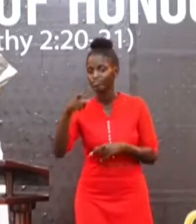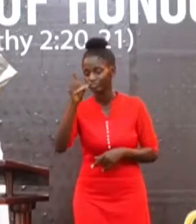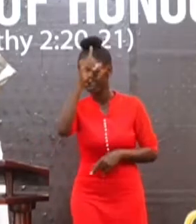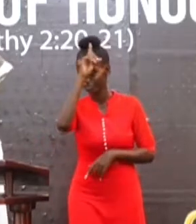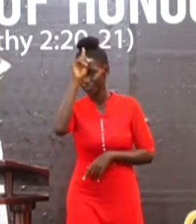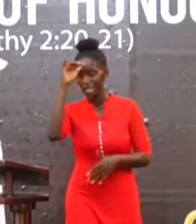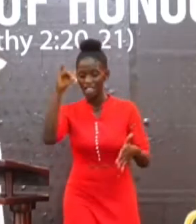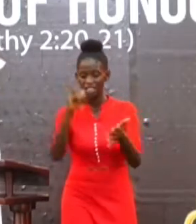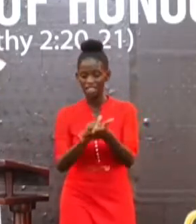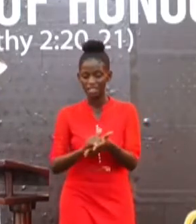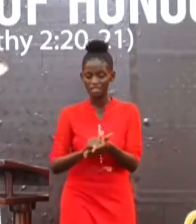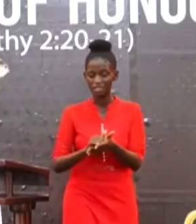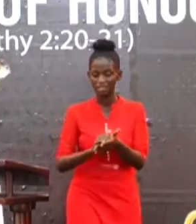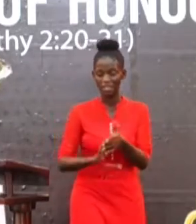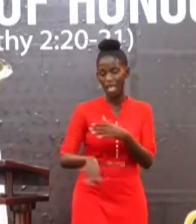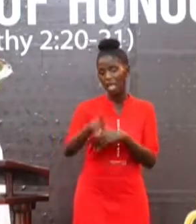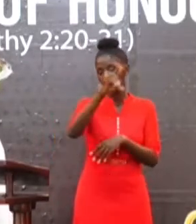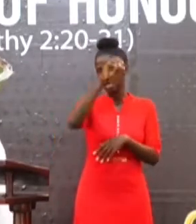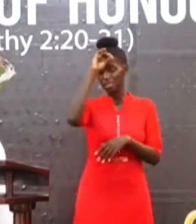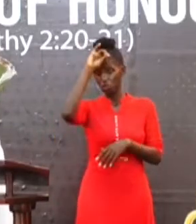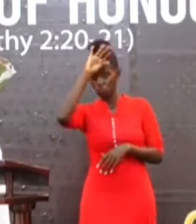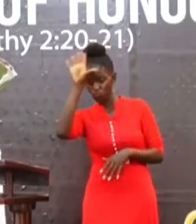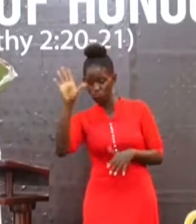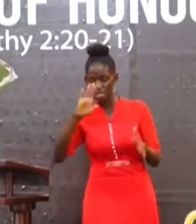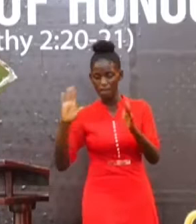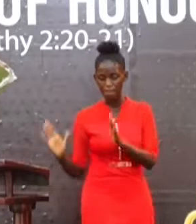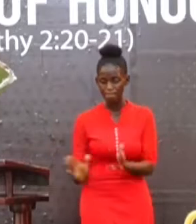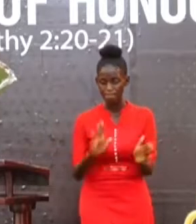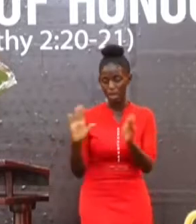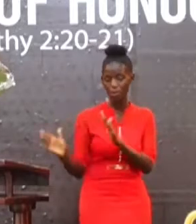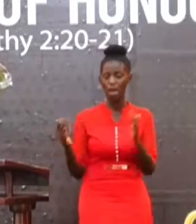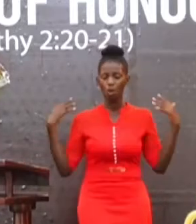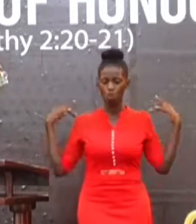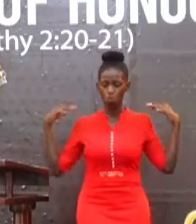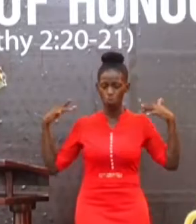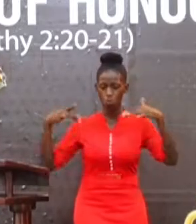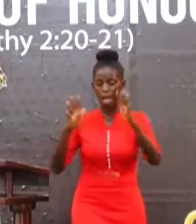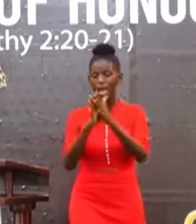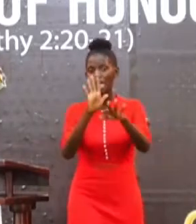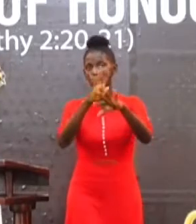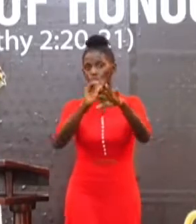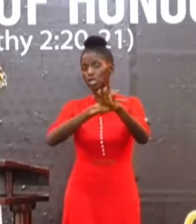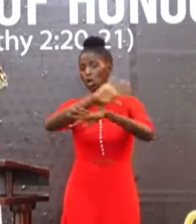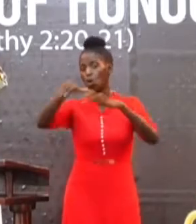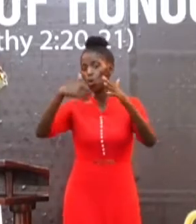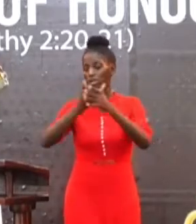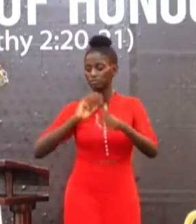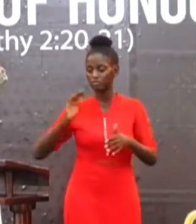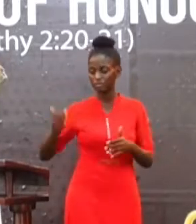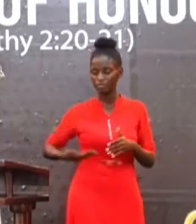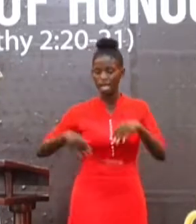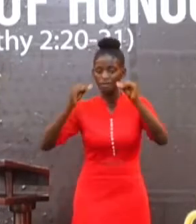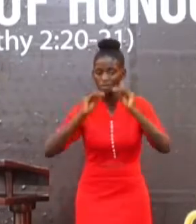nti n'abakyala ategese olukungaana lunene nnyo ayisa abakazi alina byabasomesa